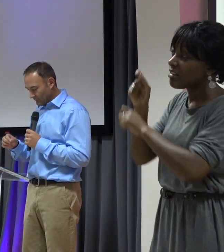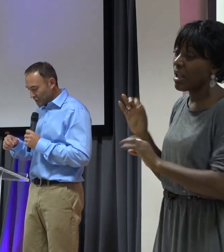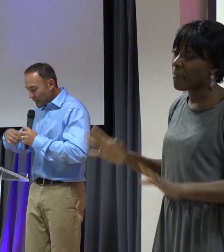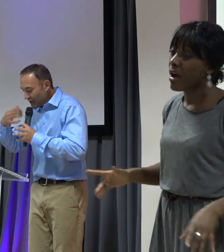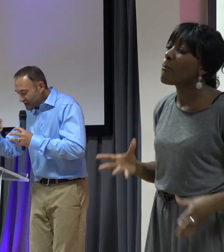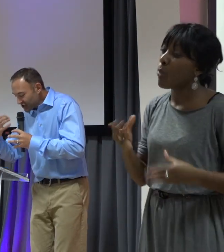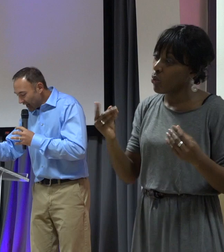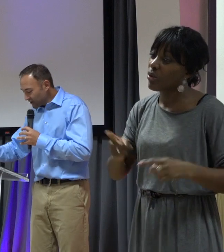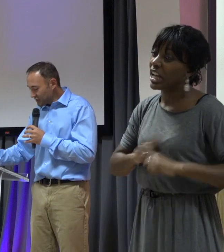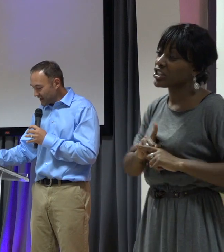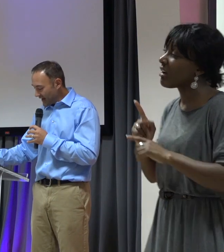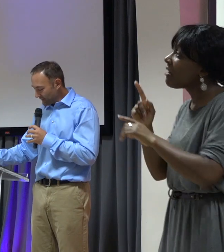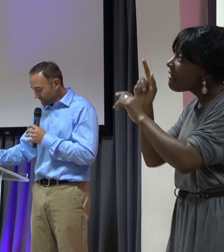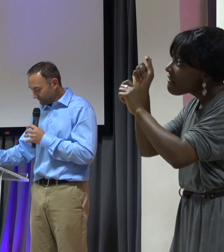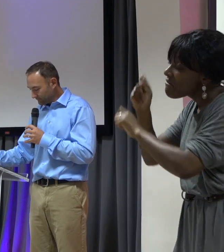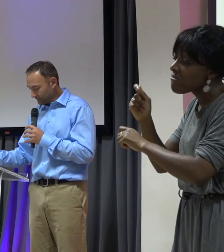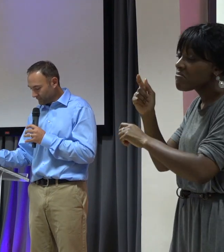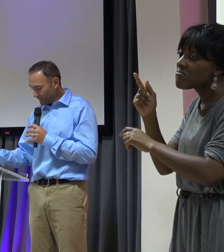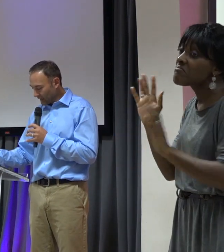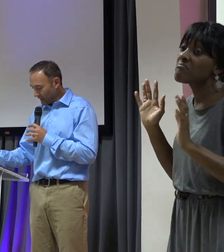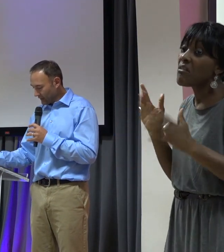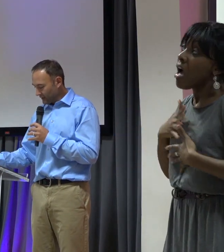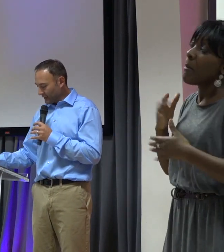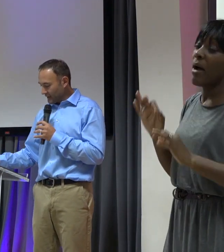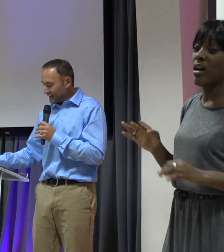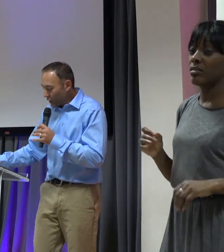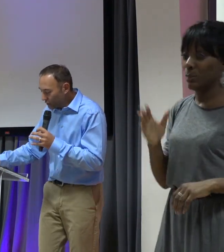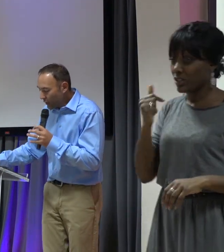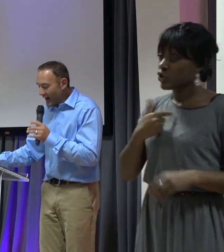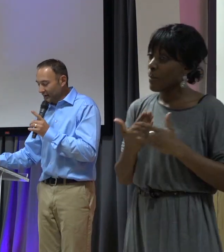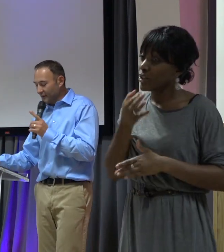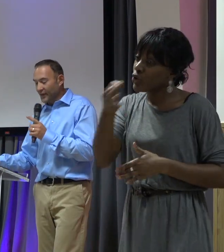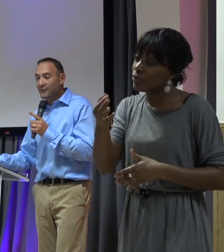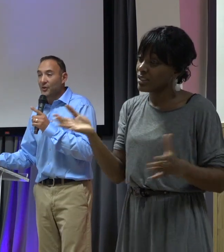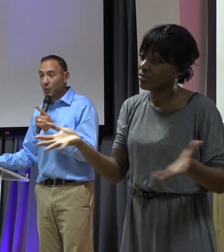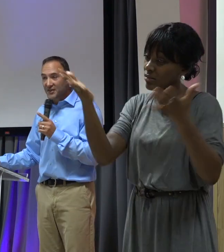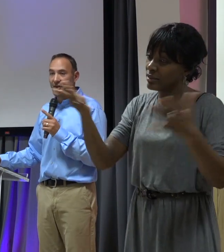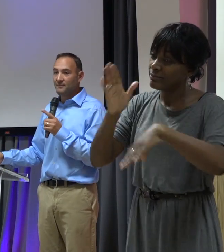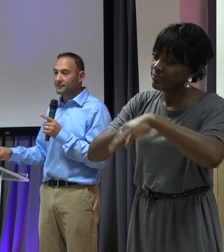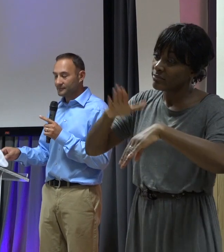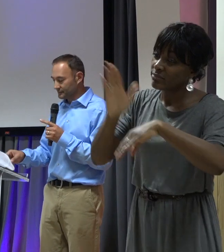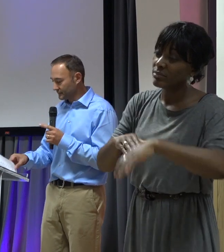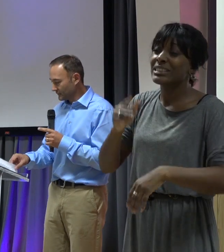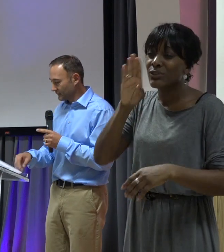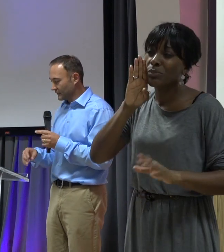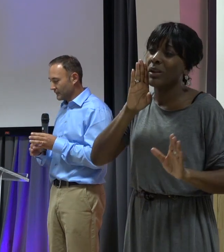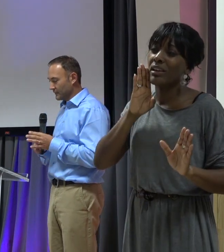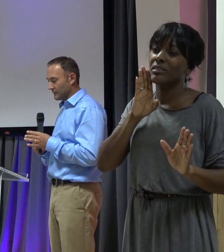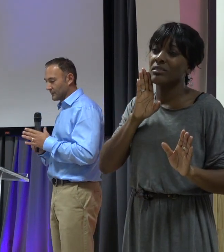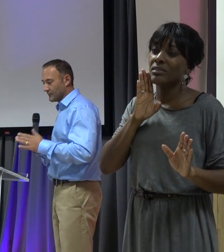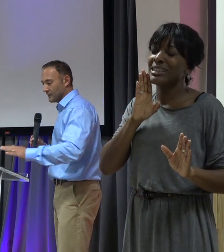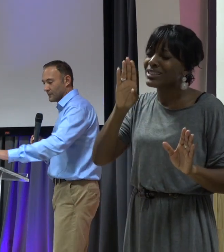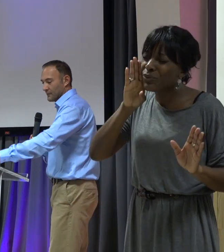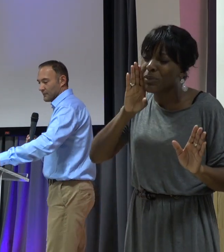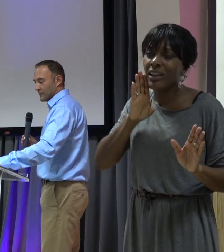Dieu. So I'm here to challenge you today Donc je suis là ce matin pour vous challenger that the only way to live life with wisdom que la seule manière de vivre